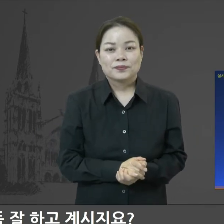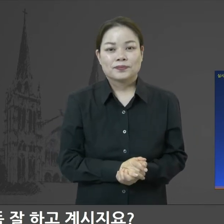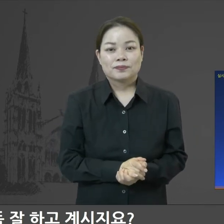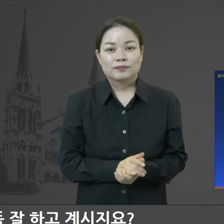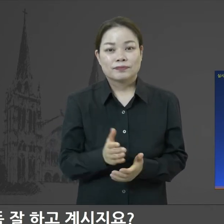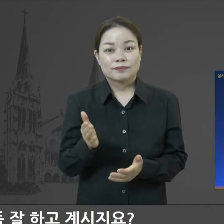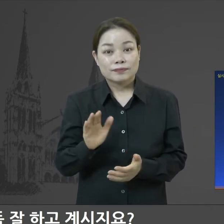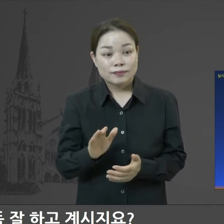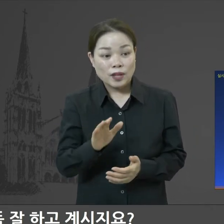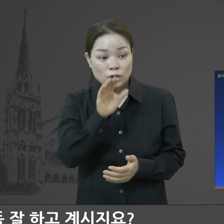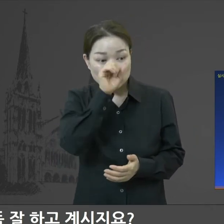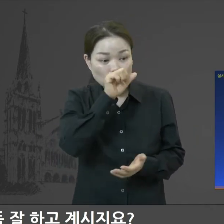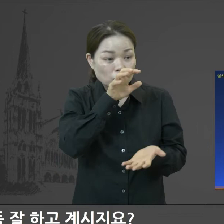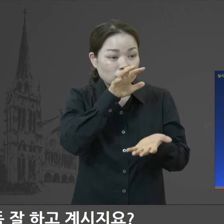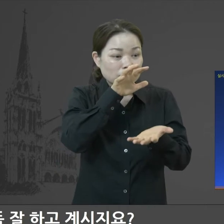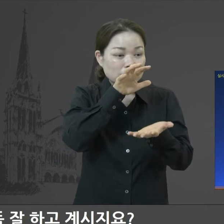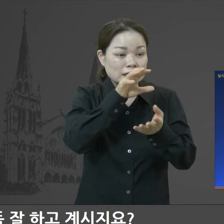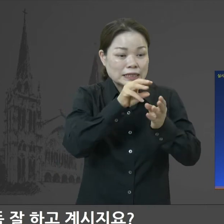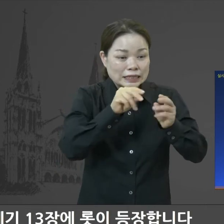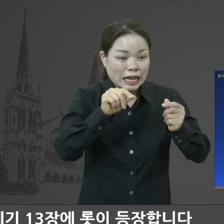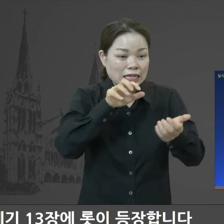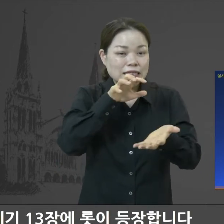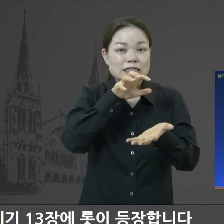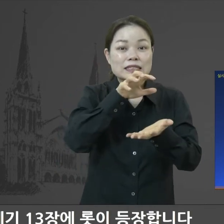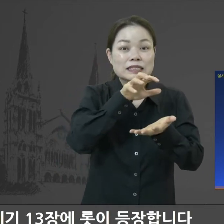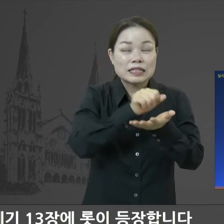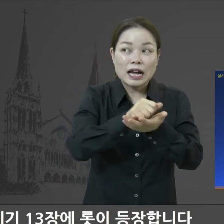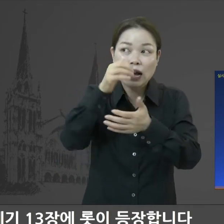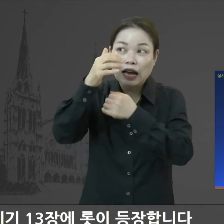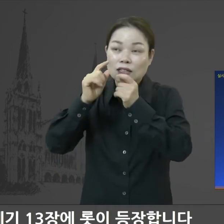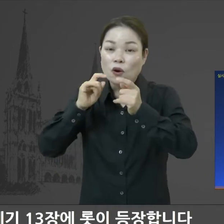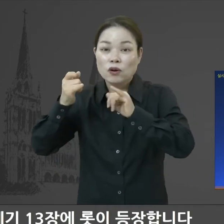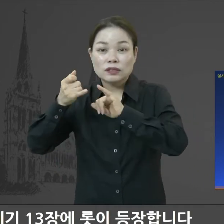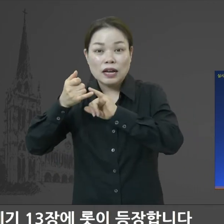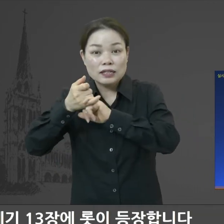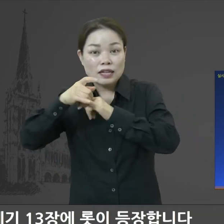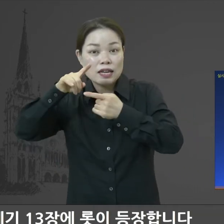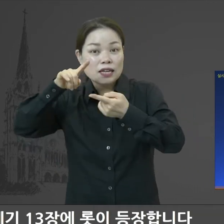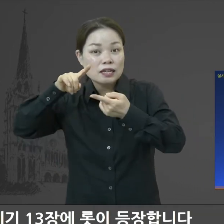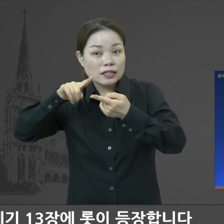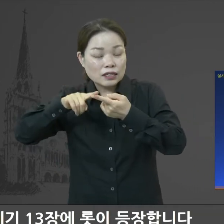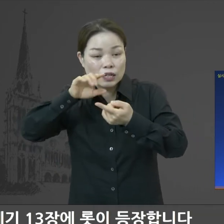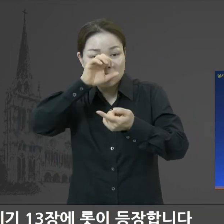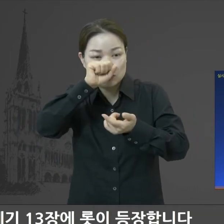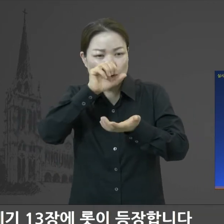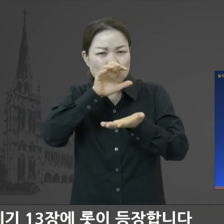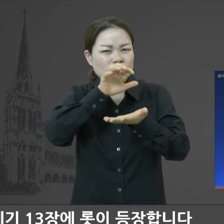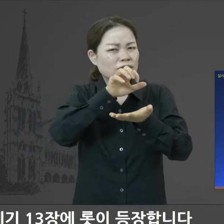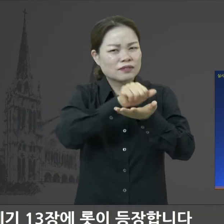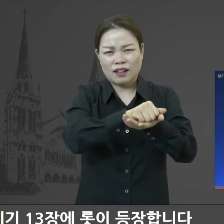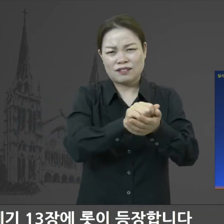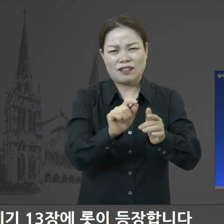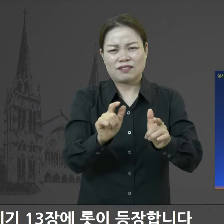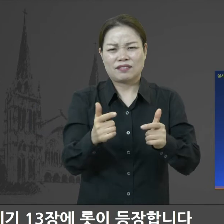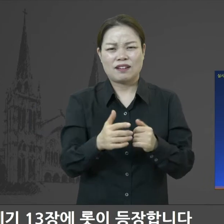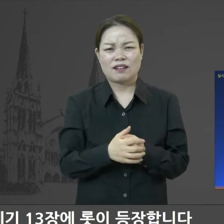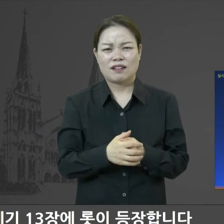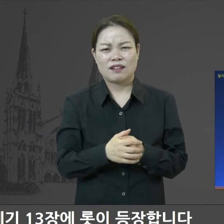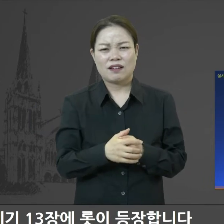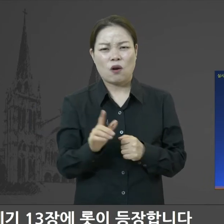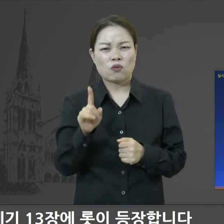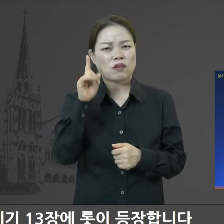근데 여러분, 그가 좋은 땅을 찾으면서 하나님의 언약의 가치에 따라서 좋은 땅을 찾는 것이 아니라